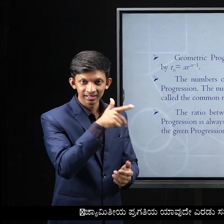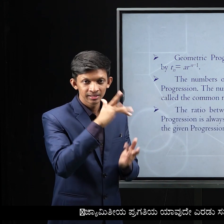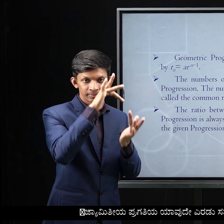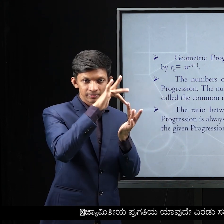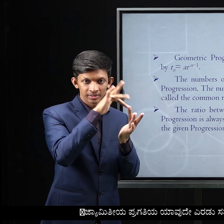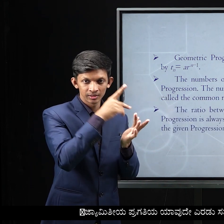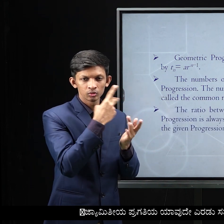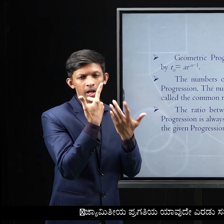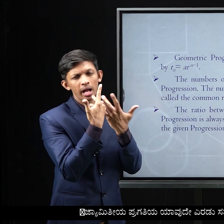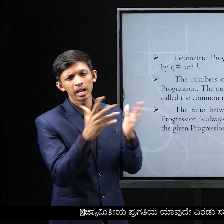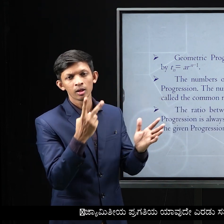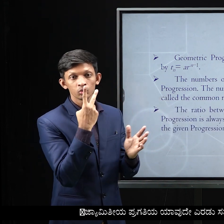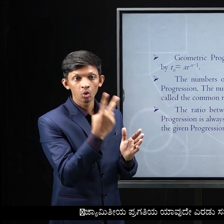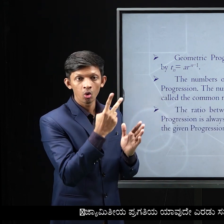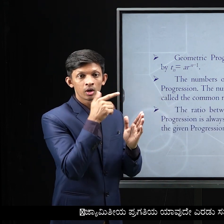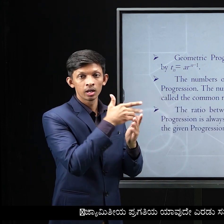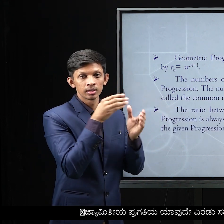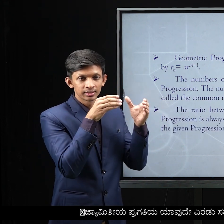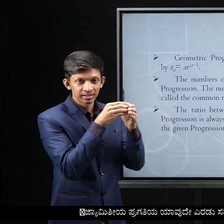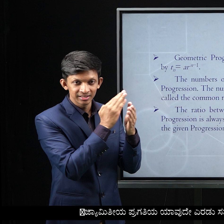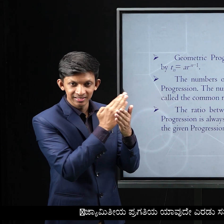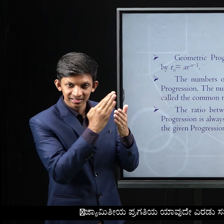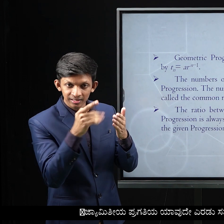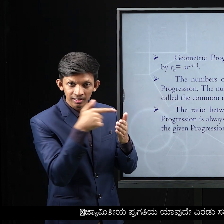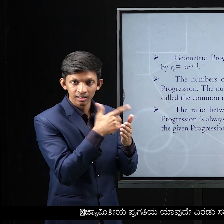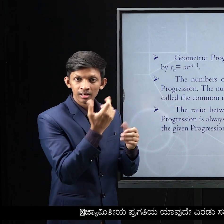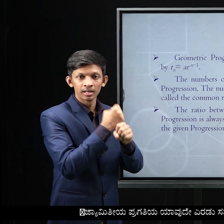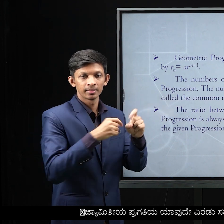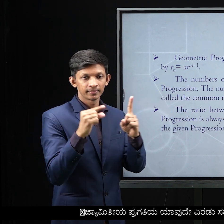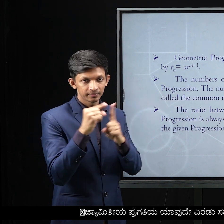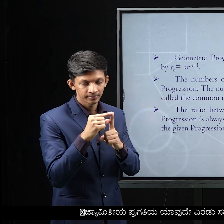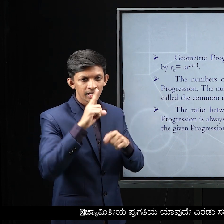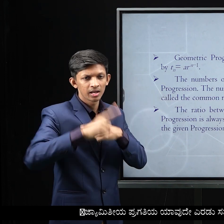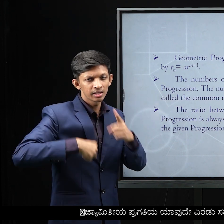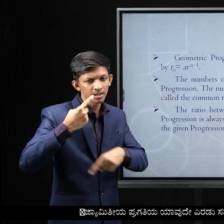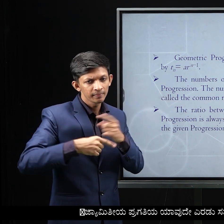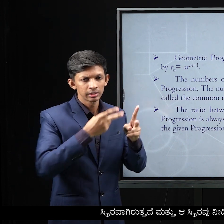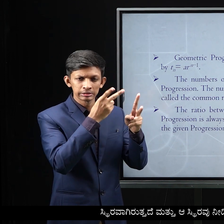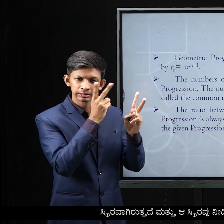ಜ್ಯಾಮಿತೀಯ ಪ್ರಗತಿಯ ಯಾವುದೇ ಎರಡು ಸತತ ಪದಗಳ ನಡುವಿನ ಅನುಪಾತವು ಯಾವಾಗಲೂ